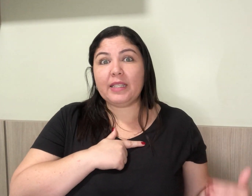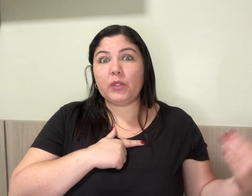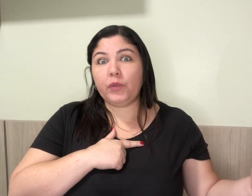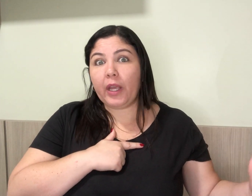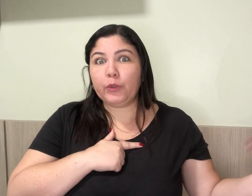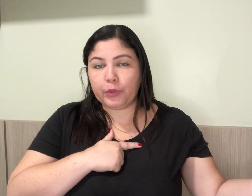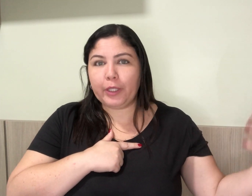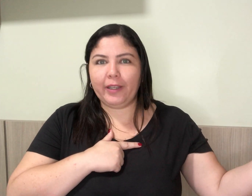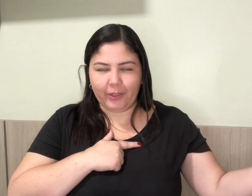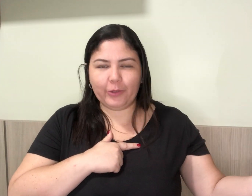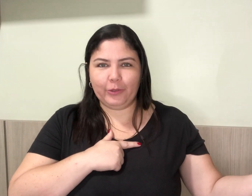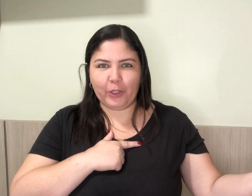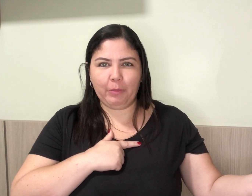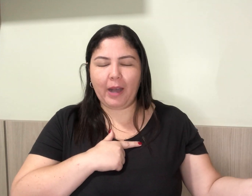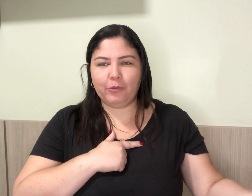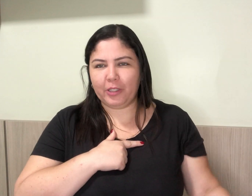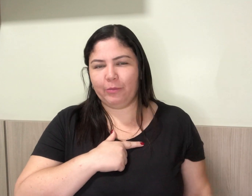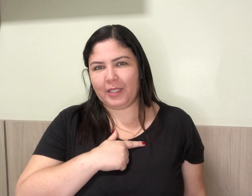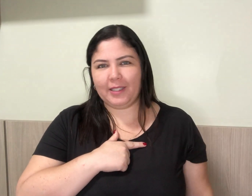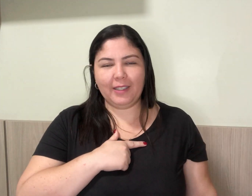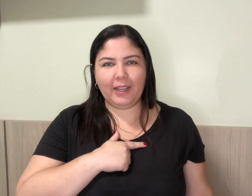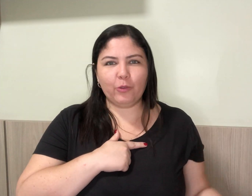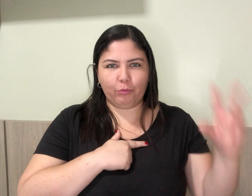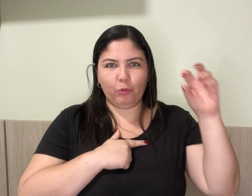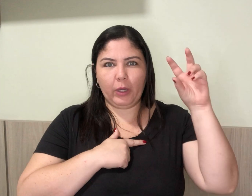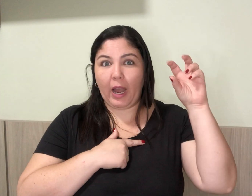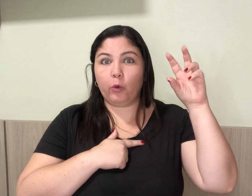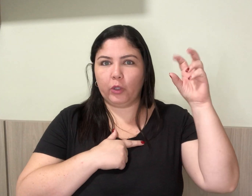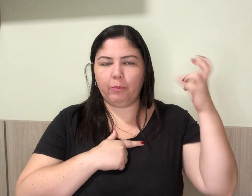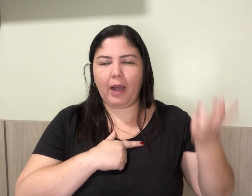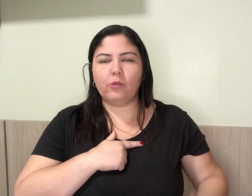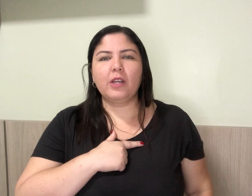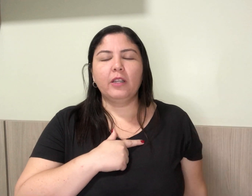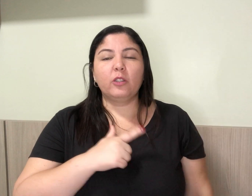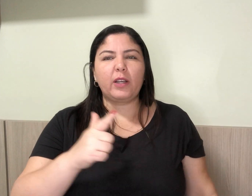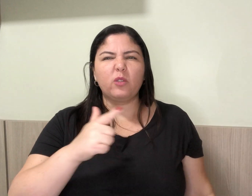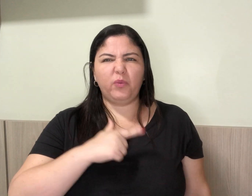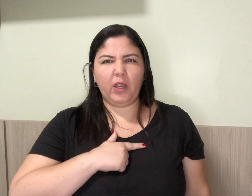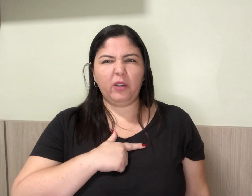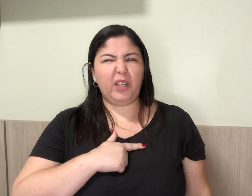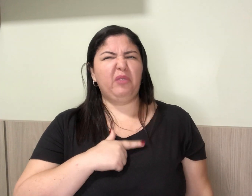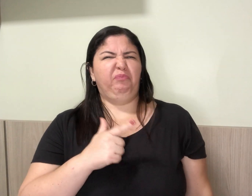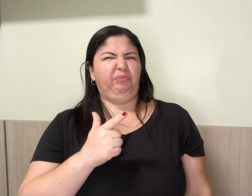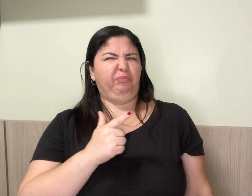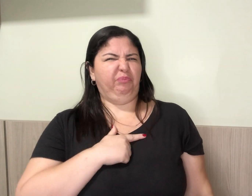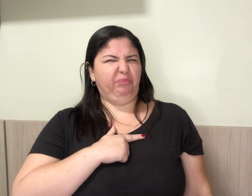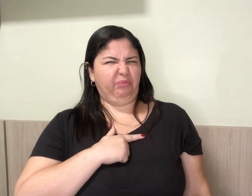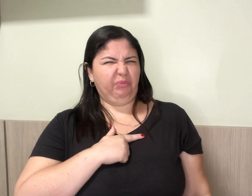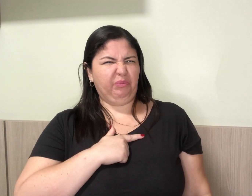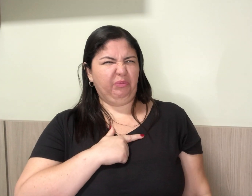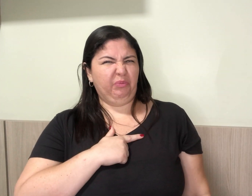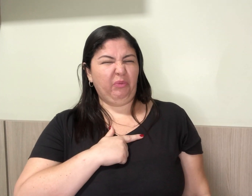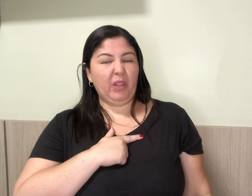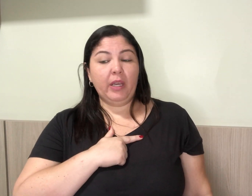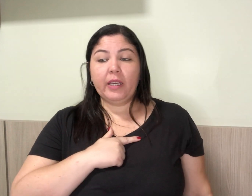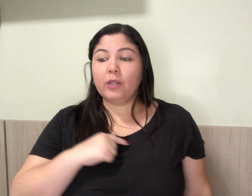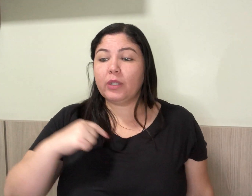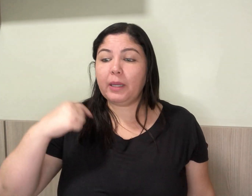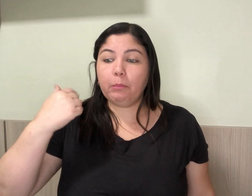mais feio do que o normal, digamos assim, né? O grau normal, eu faço feio, eu faço. E quando é